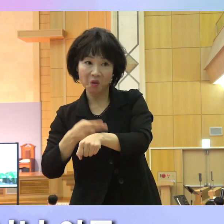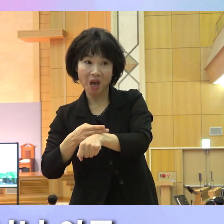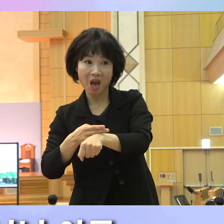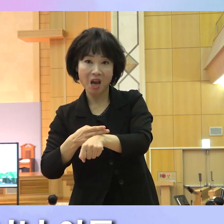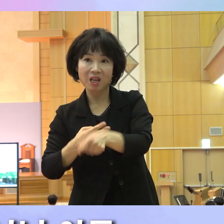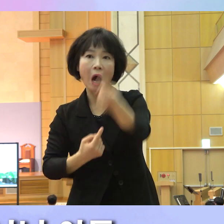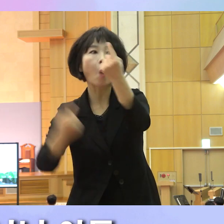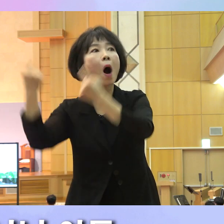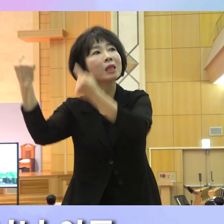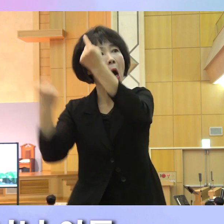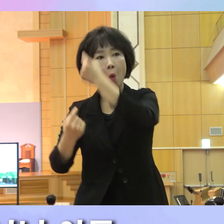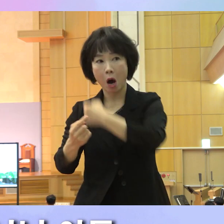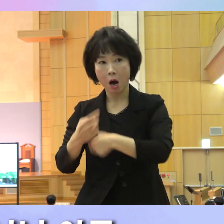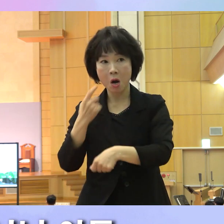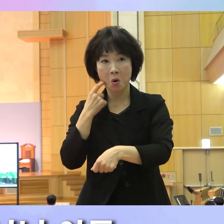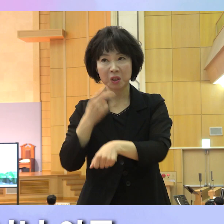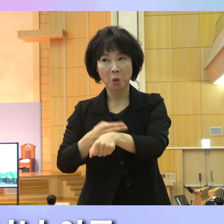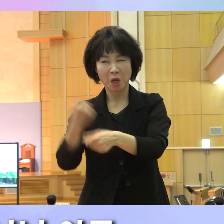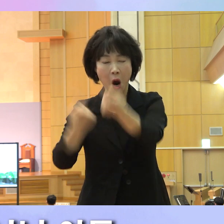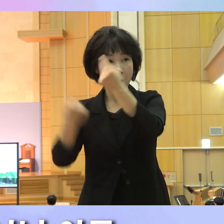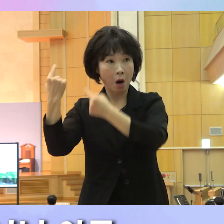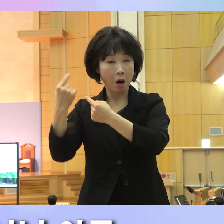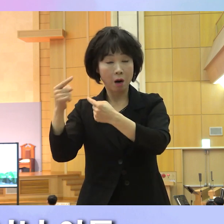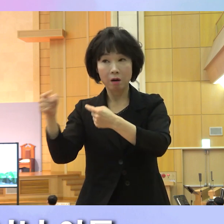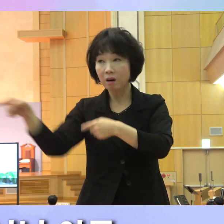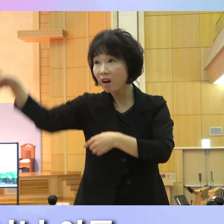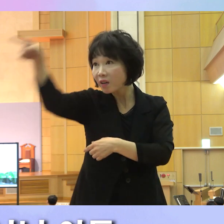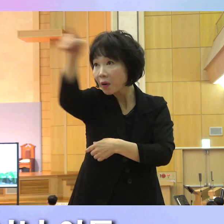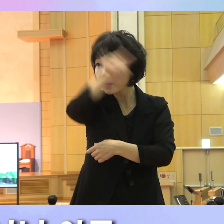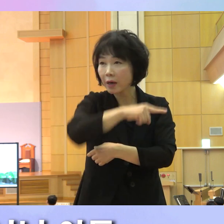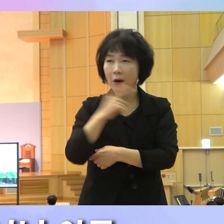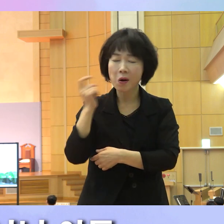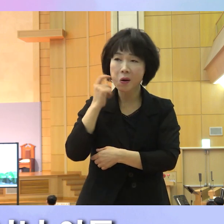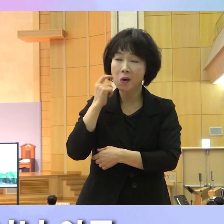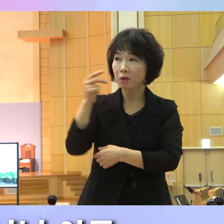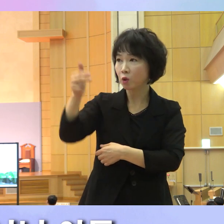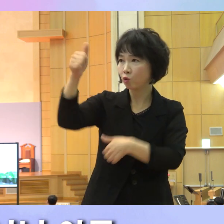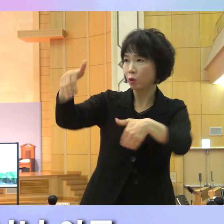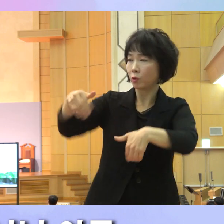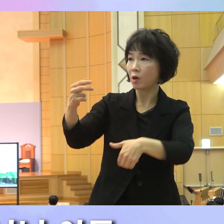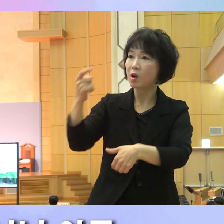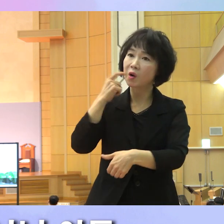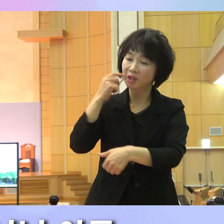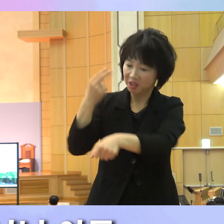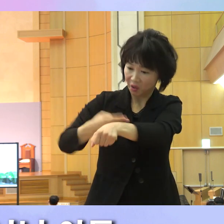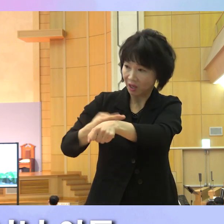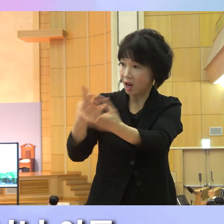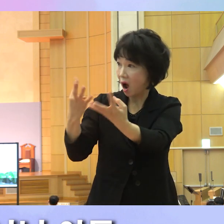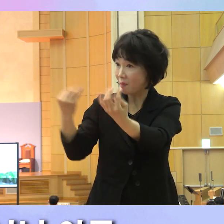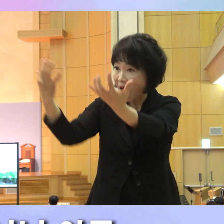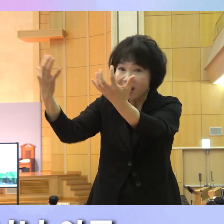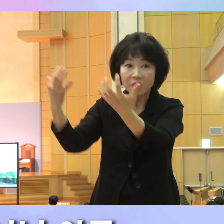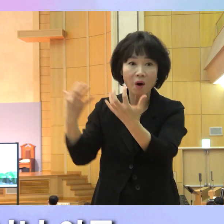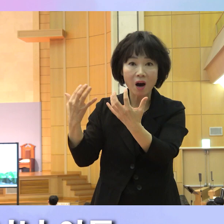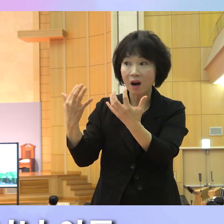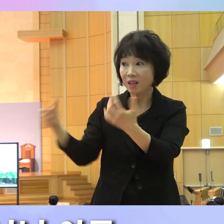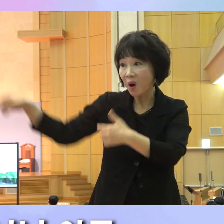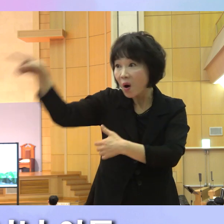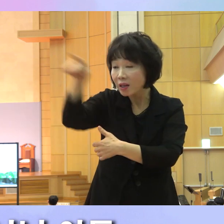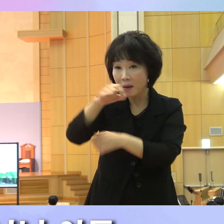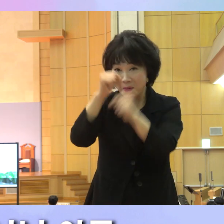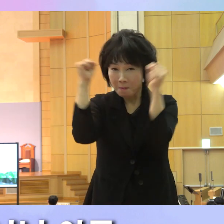있으리라. 저희는 거짓 선지자 또는 거짓 선생들, 저희는 멸망케